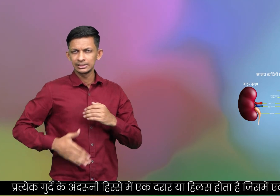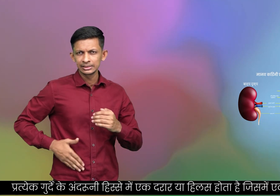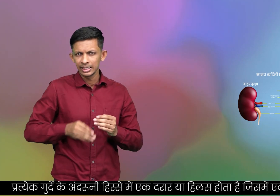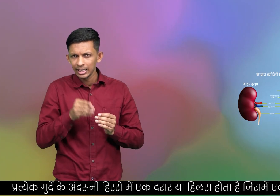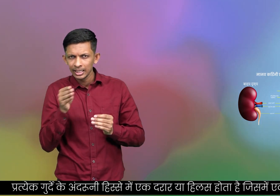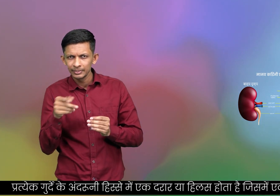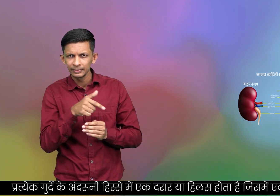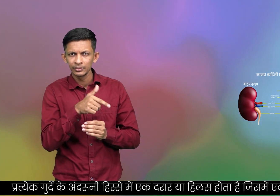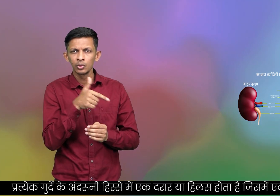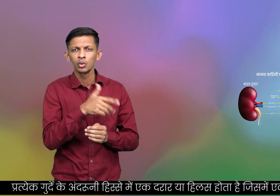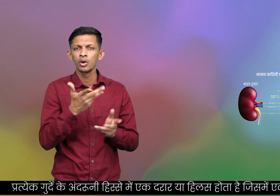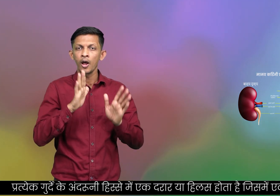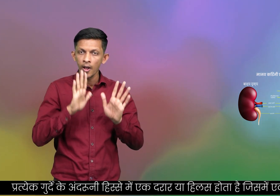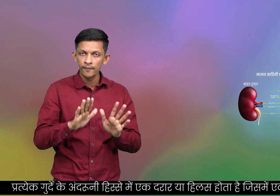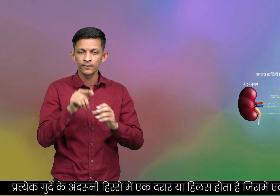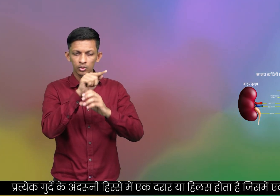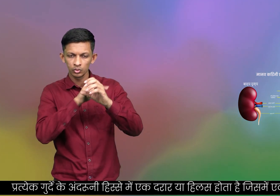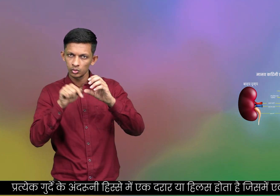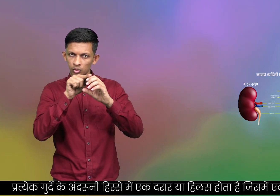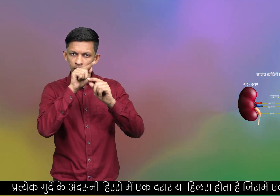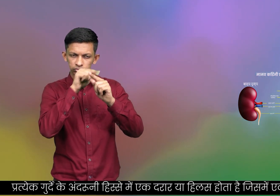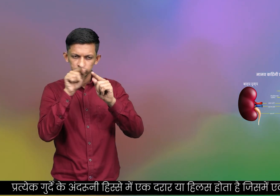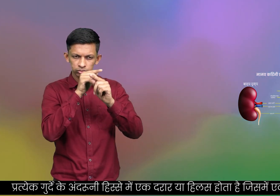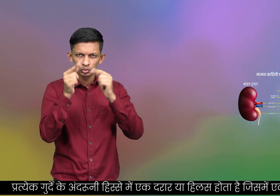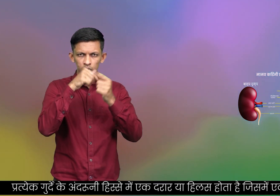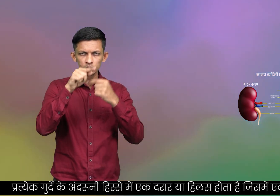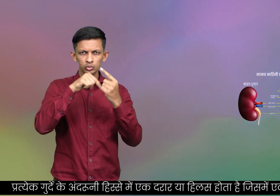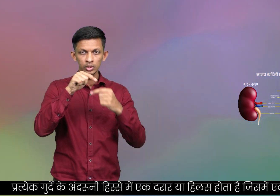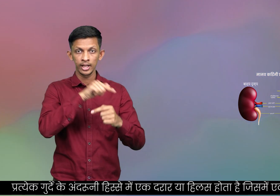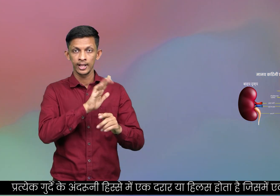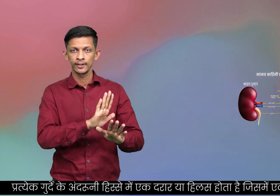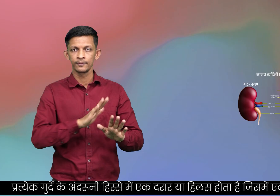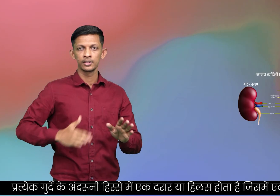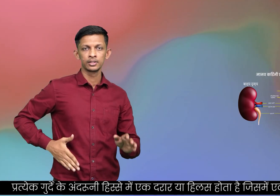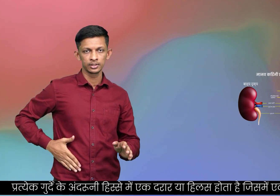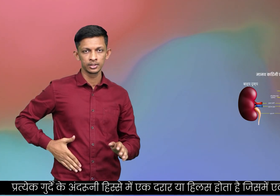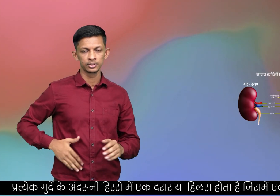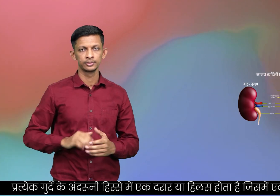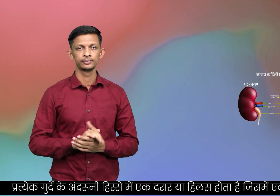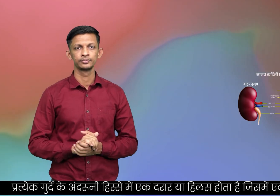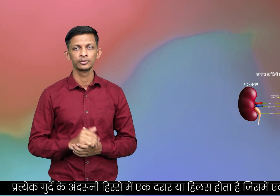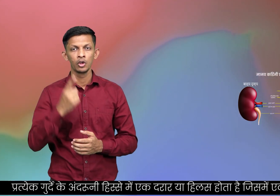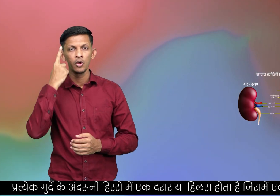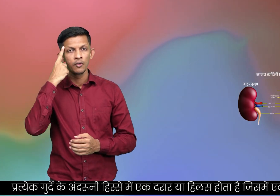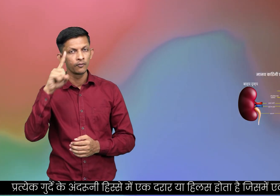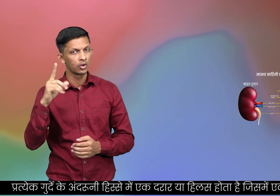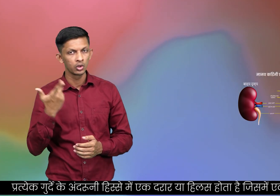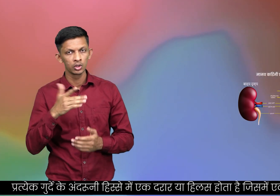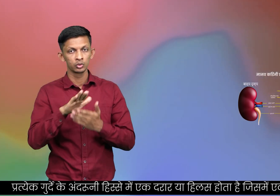प्रत्येक गुर्दे के अंदरूनी हिस्से में एक दरार या हिलस होता है